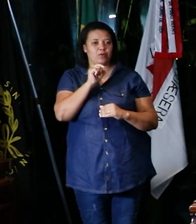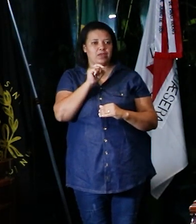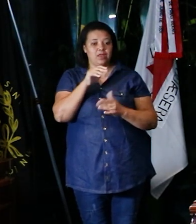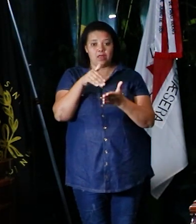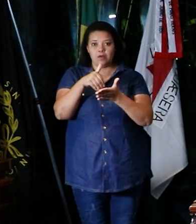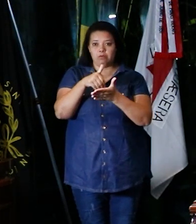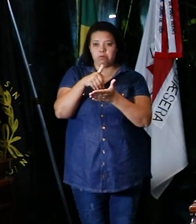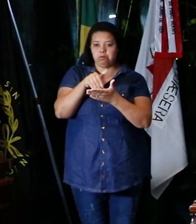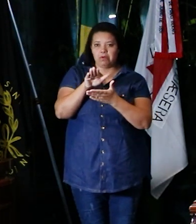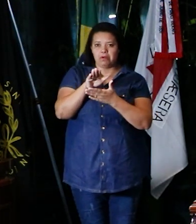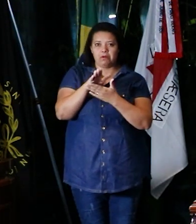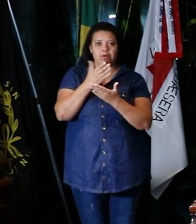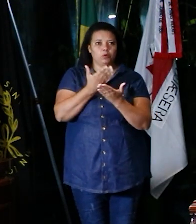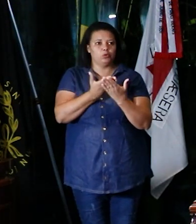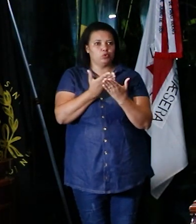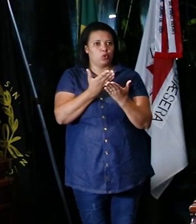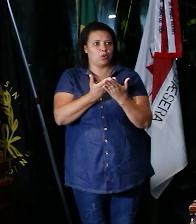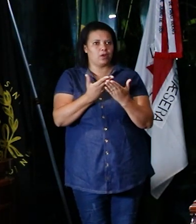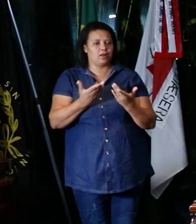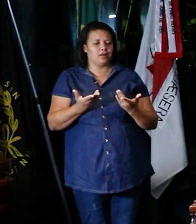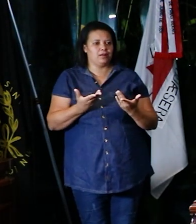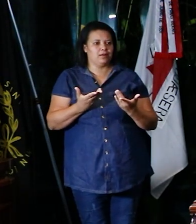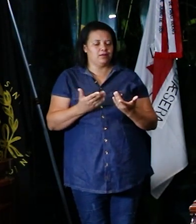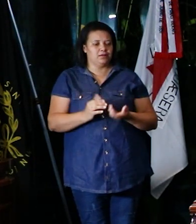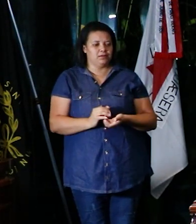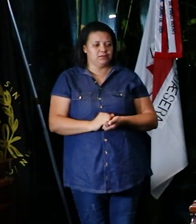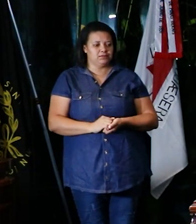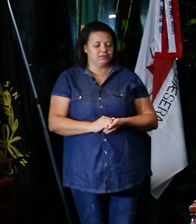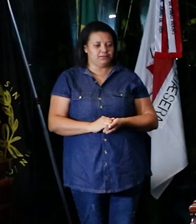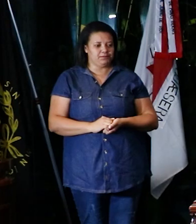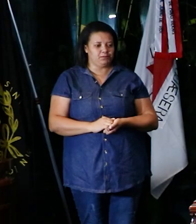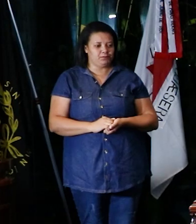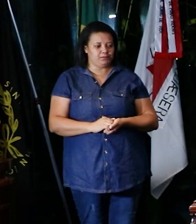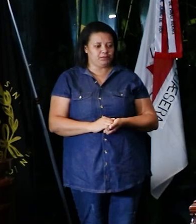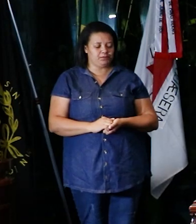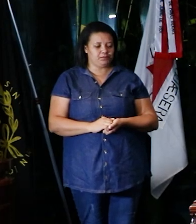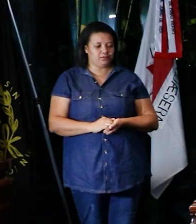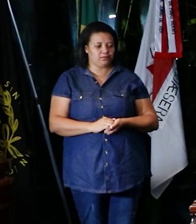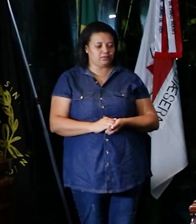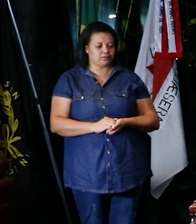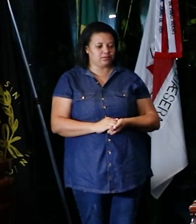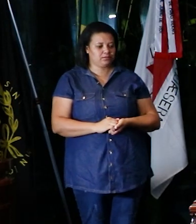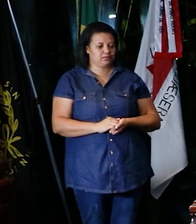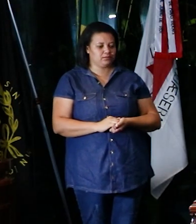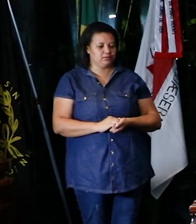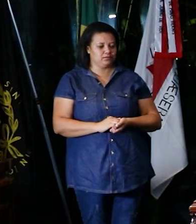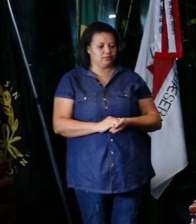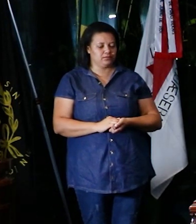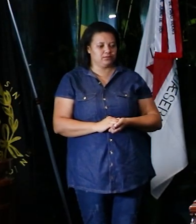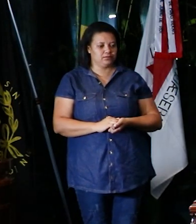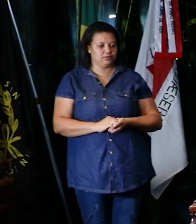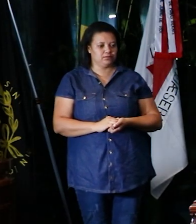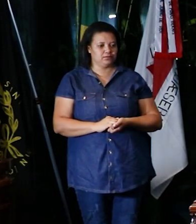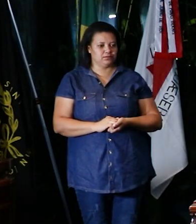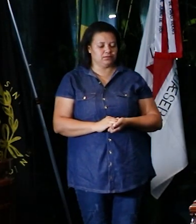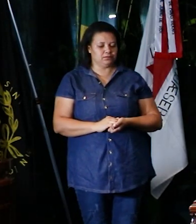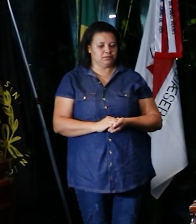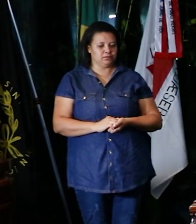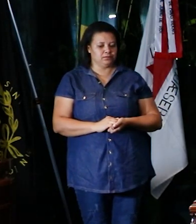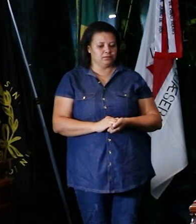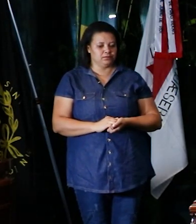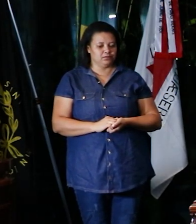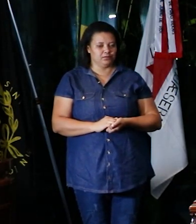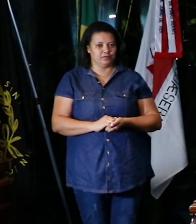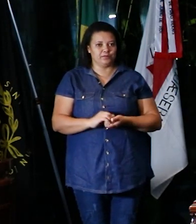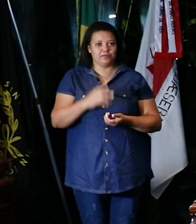coisa inteiramente sem sentido, e ele nunca fala que